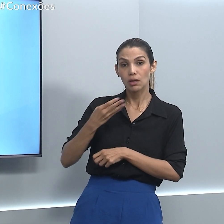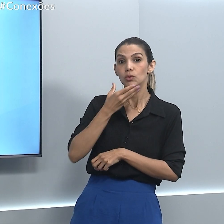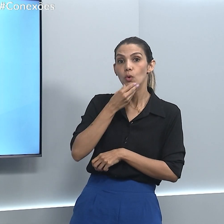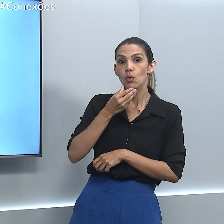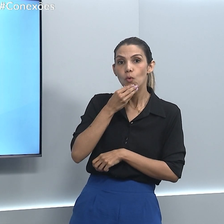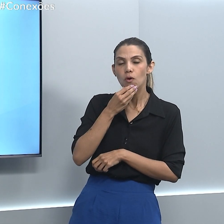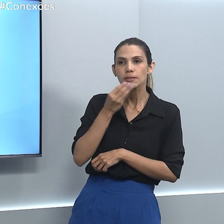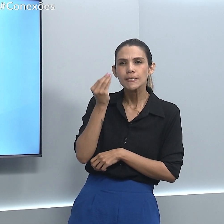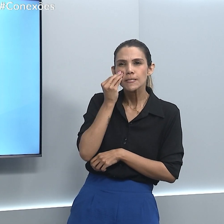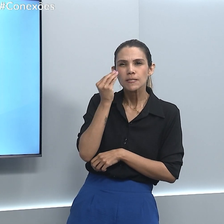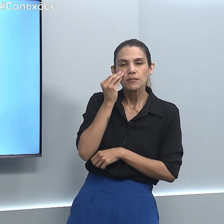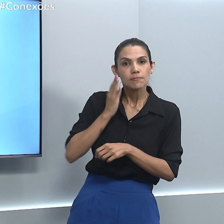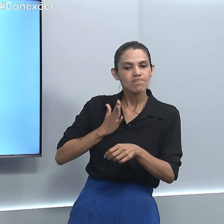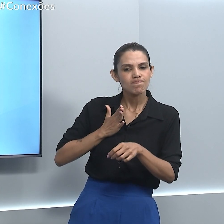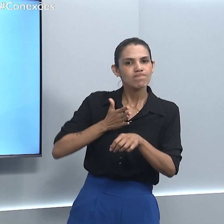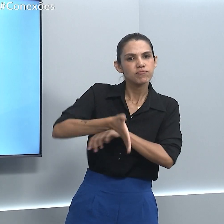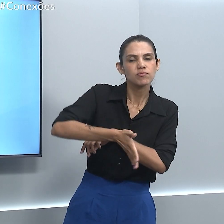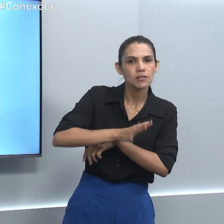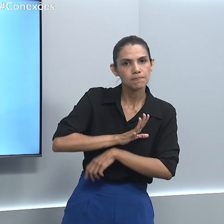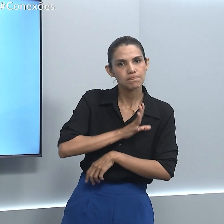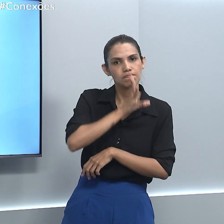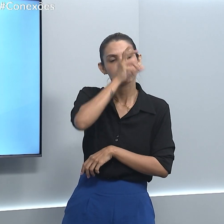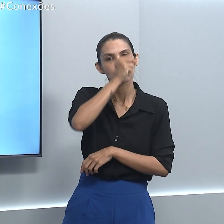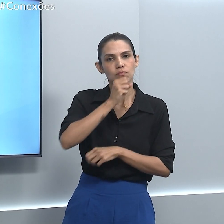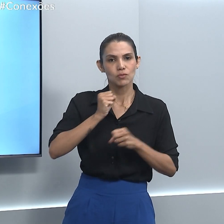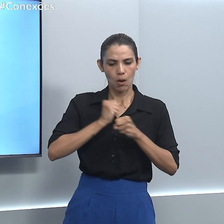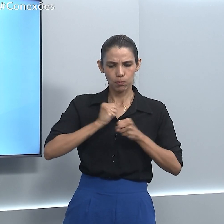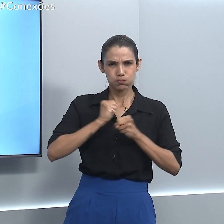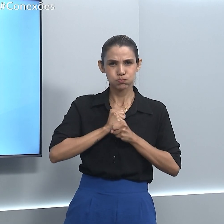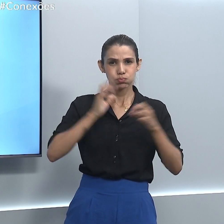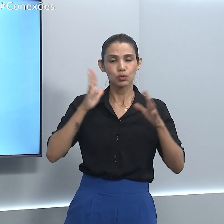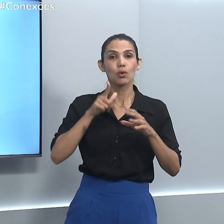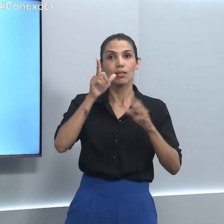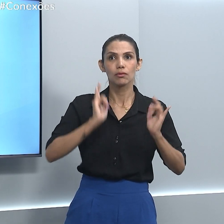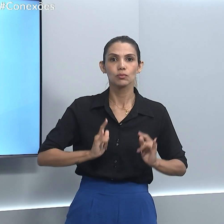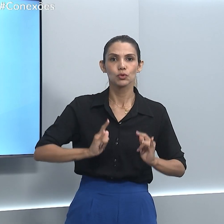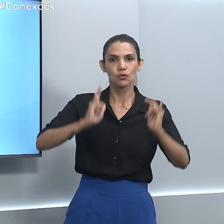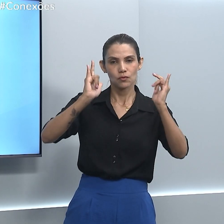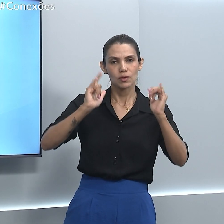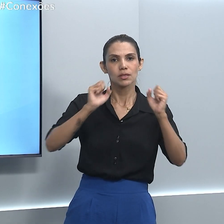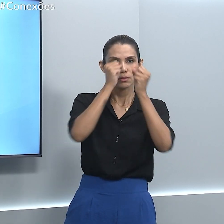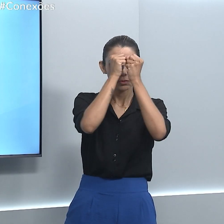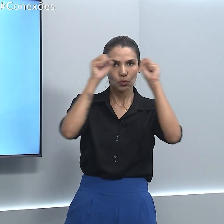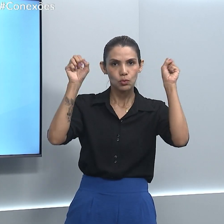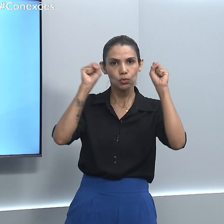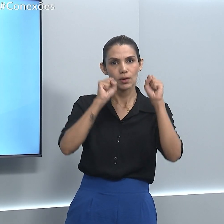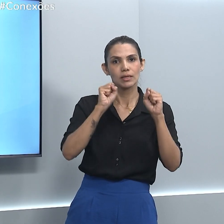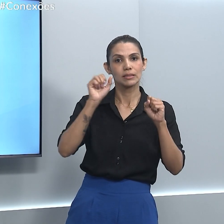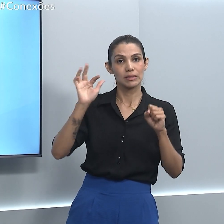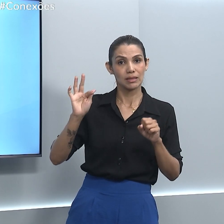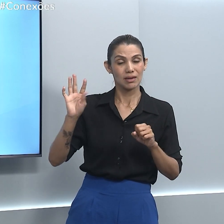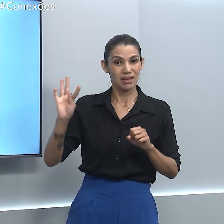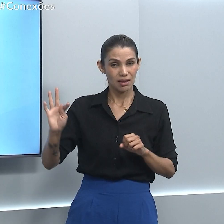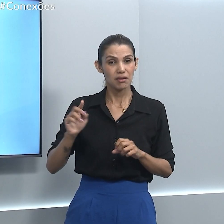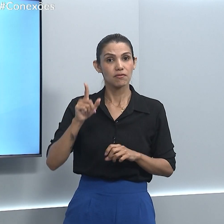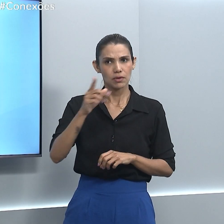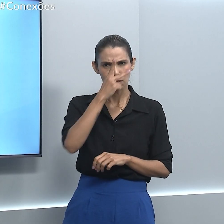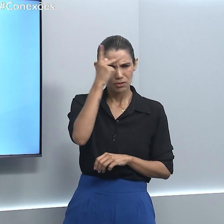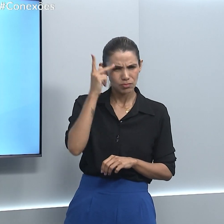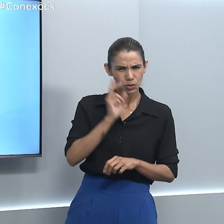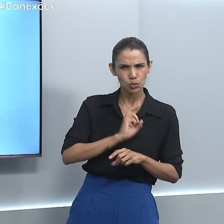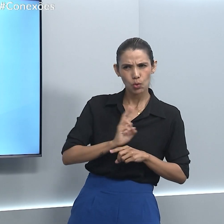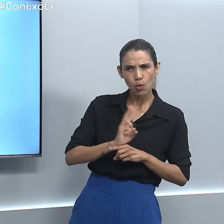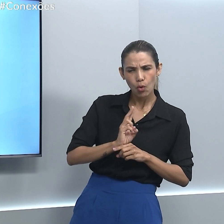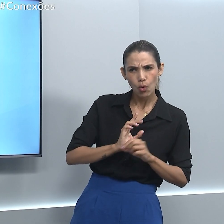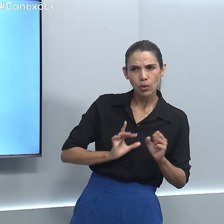tentou entrar com explosivos no edifício sede do TSF. Ao ser barrado pelos seguranças, ele acionou